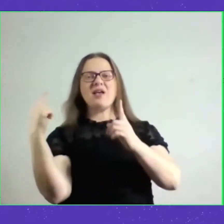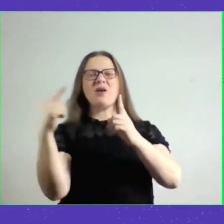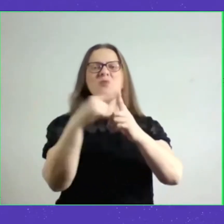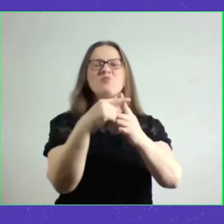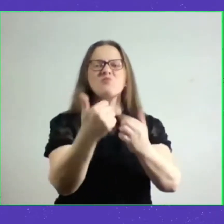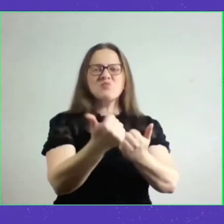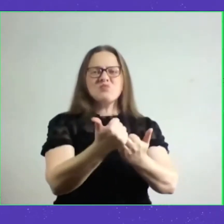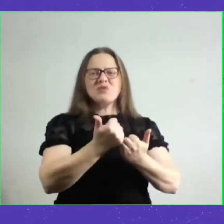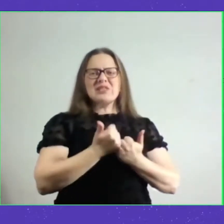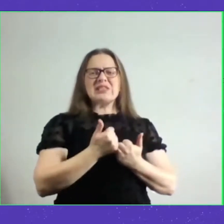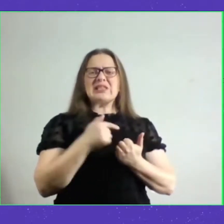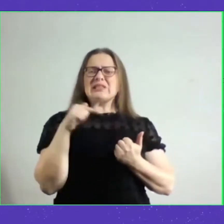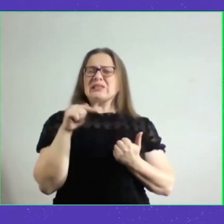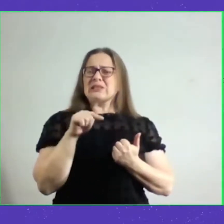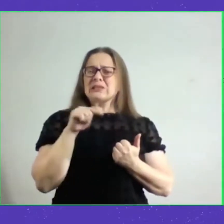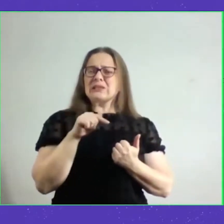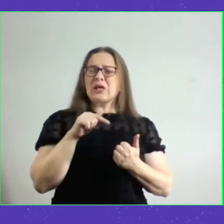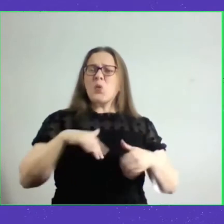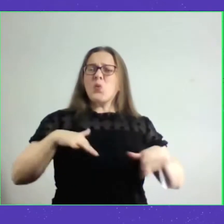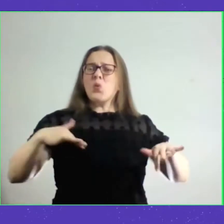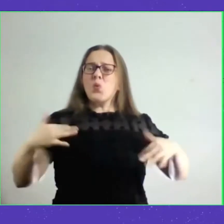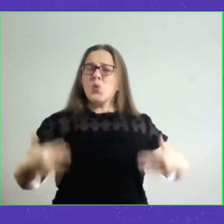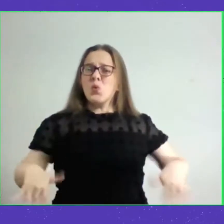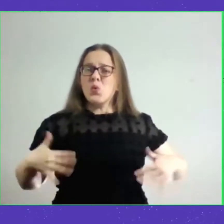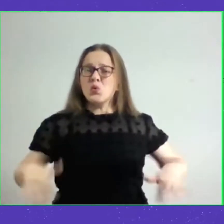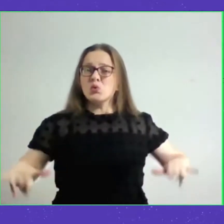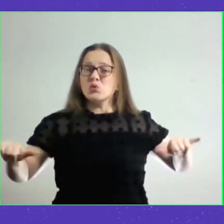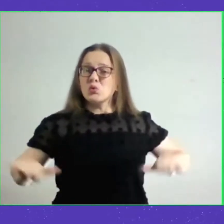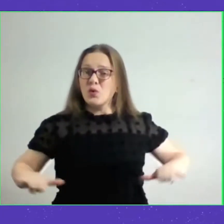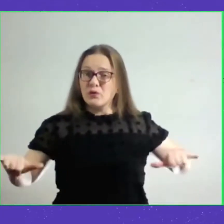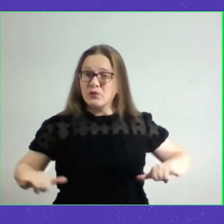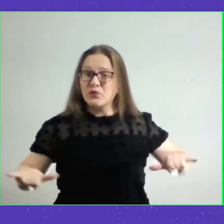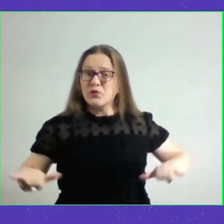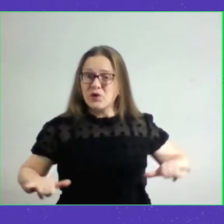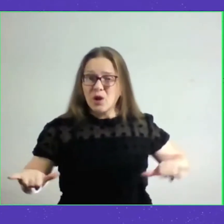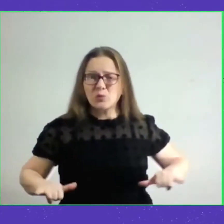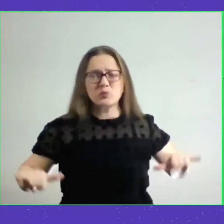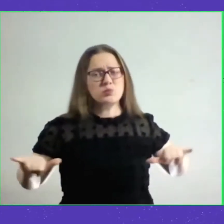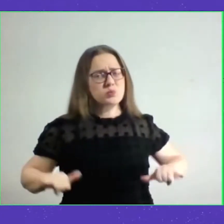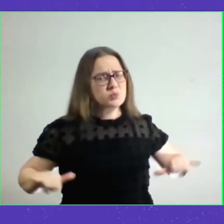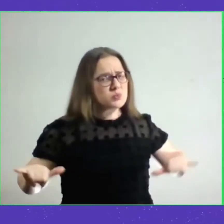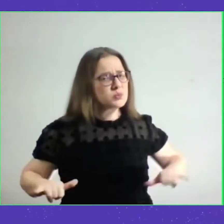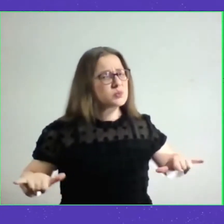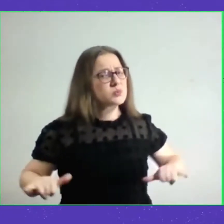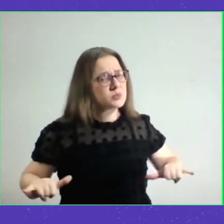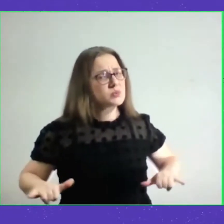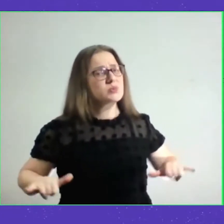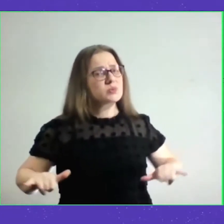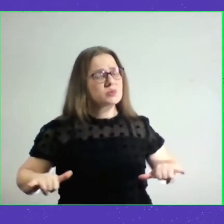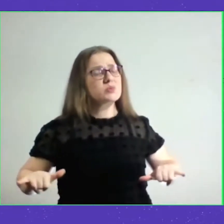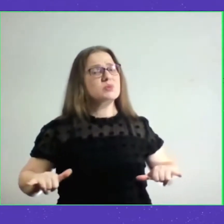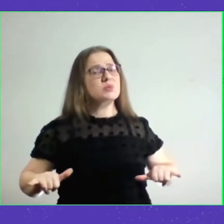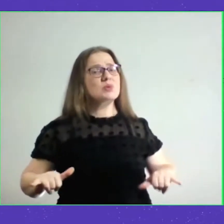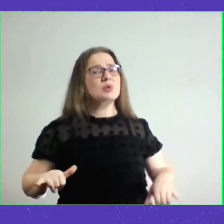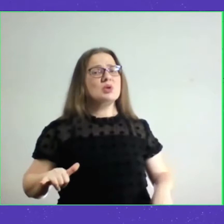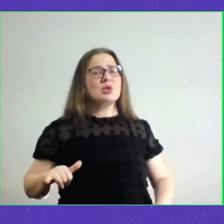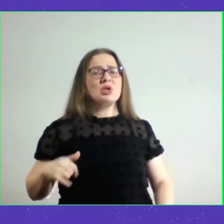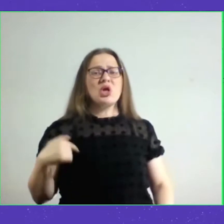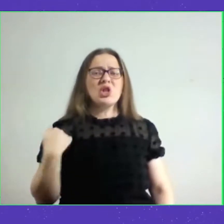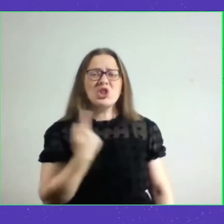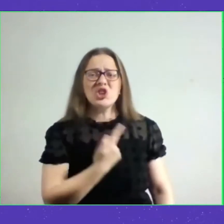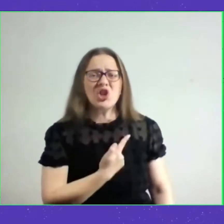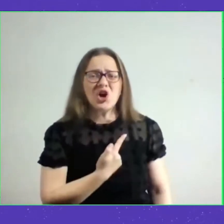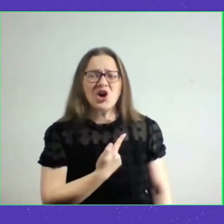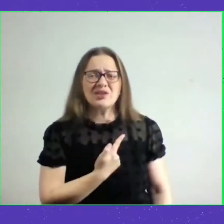você que você veio aqui porque você é bom, mas o Senhor pagou um preço alto por você. Eu e você não prestávamos, não valíamos